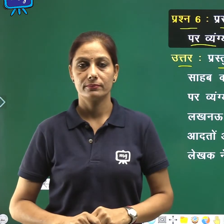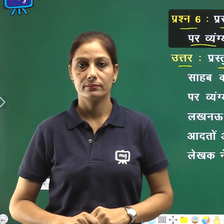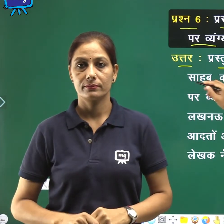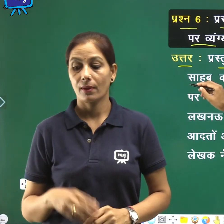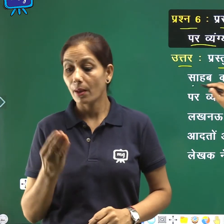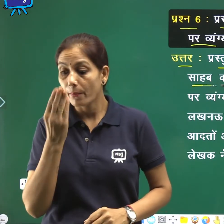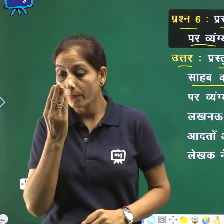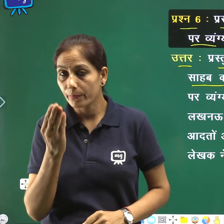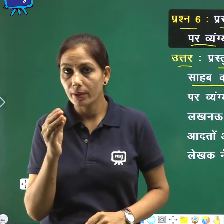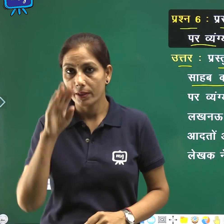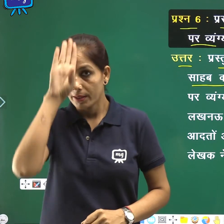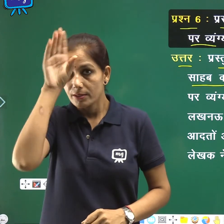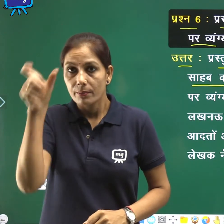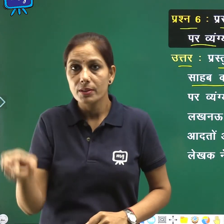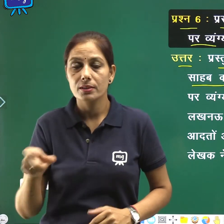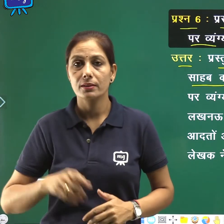नवाब साहब की